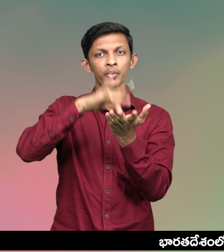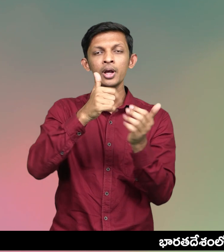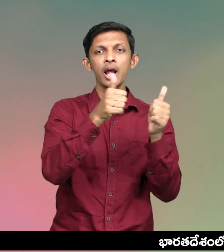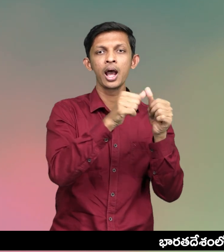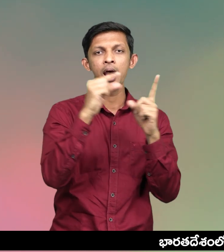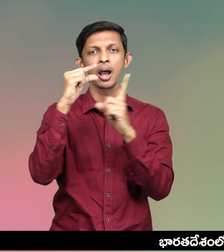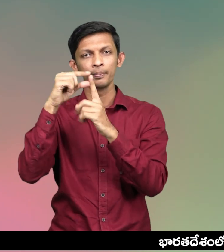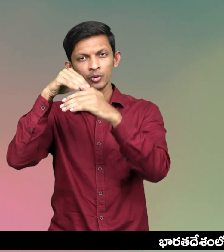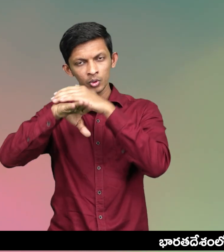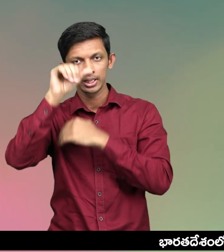ద్వారా